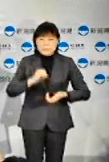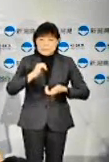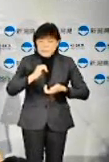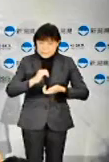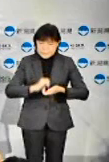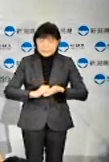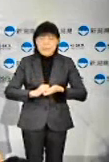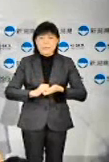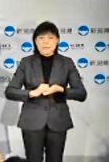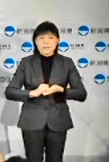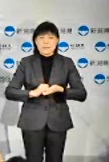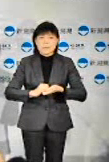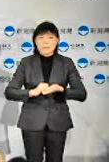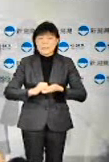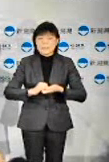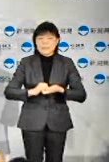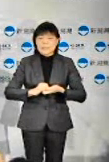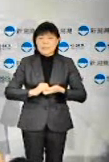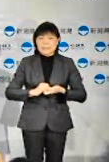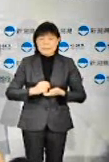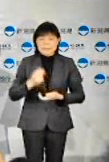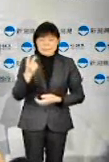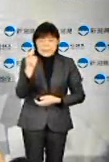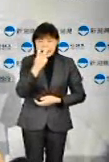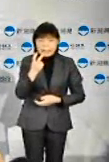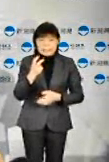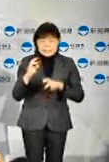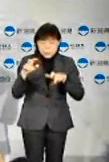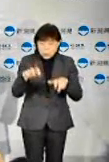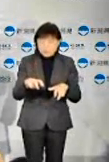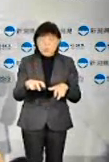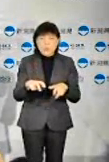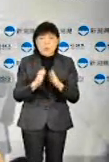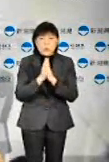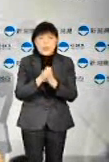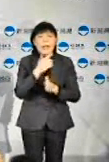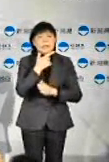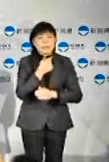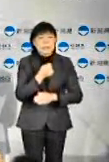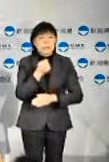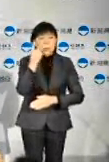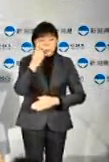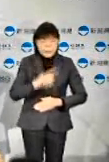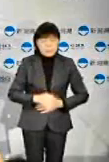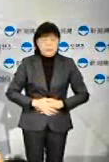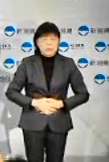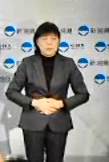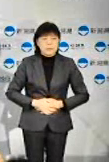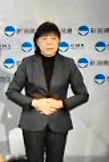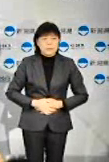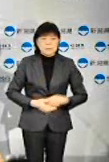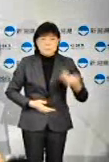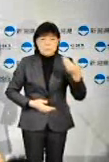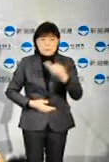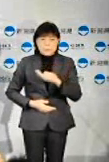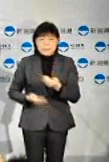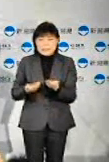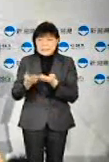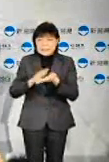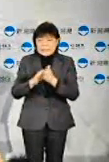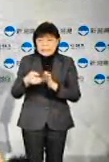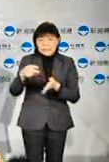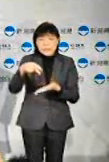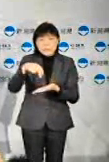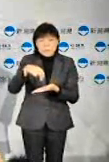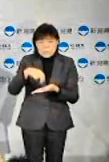指定管理鳥獣への指定をお願いしたいと思いますけどね。 県としてはそれ